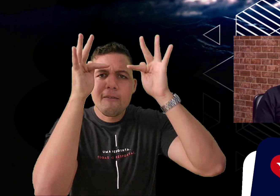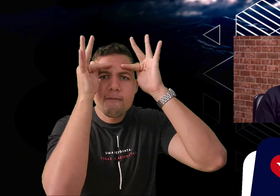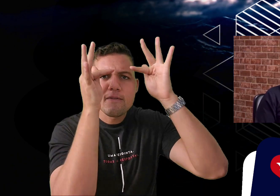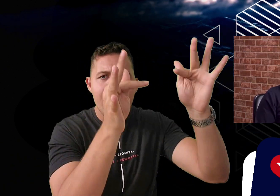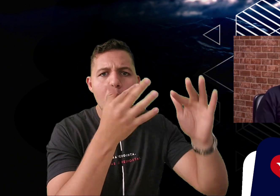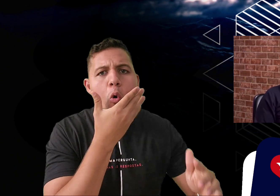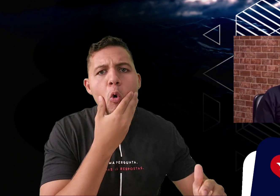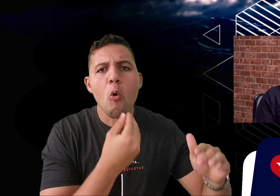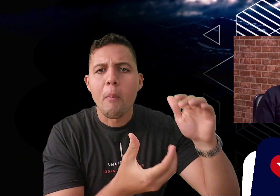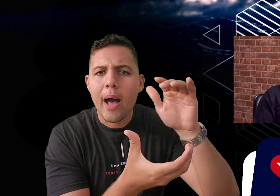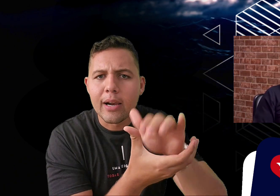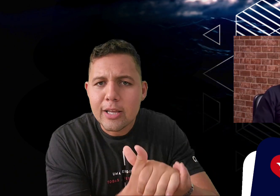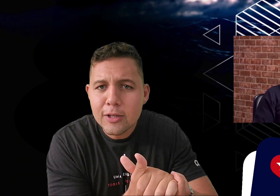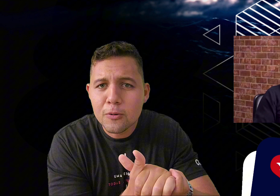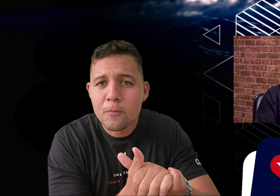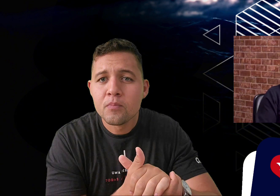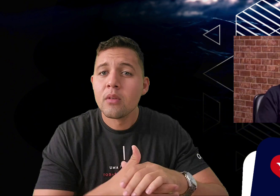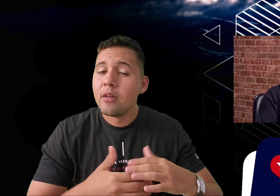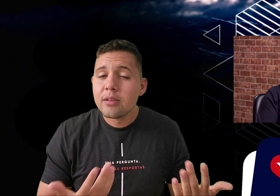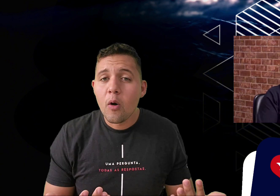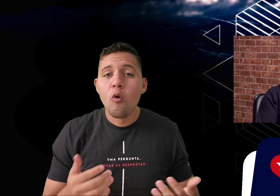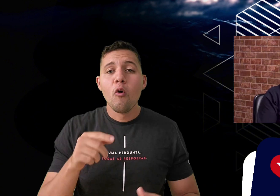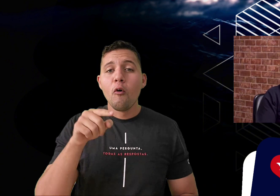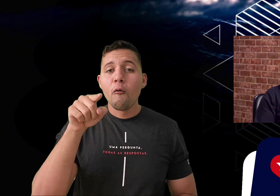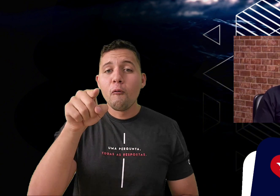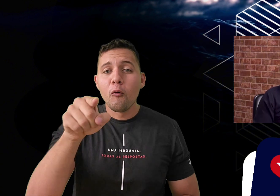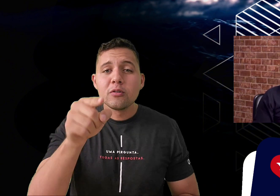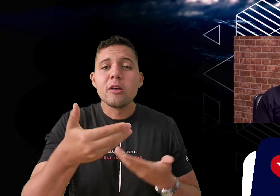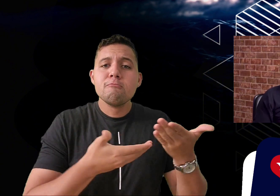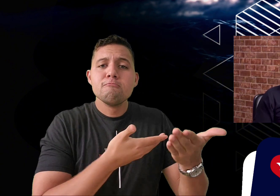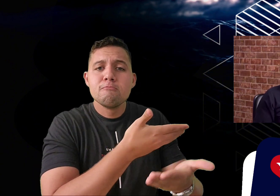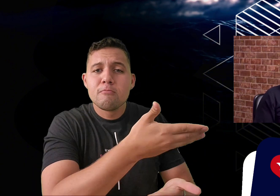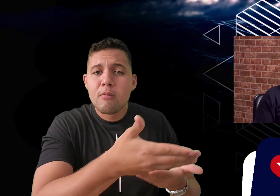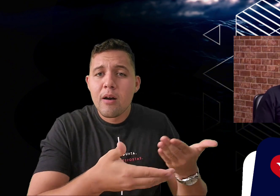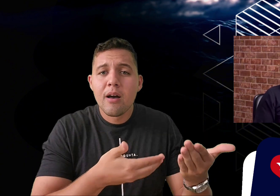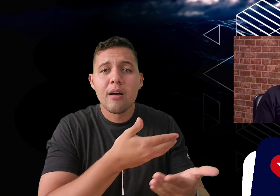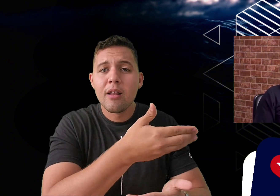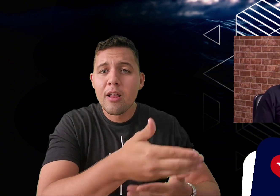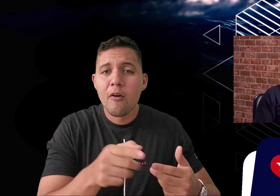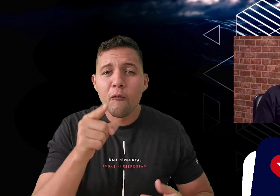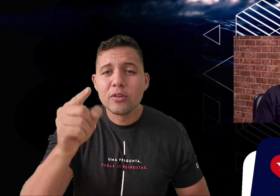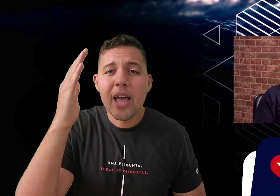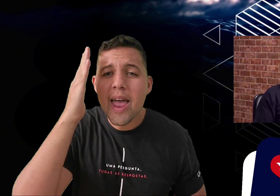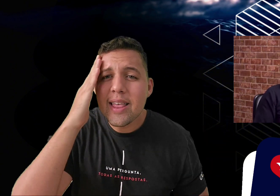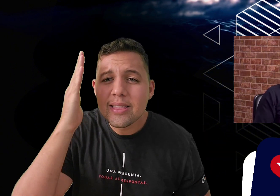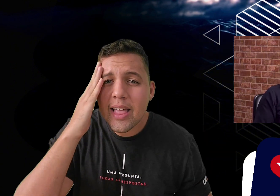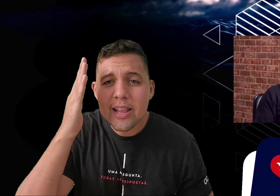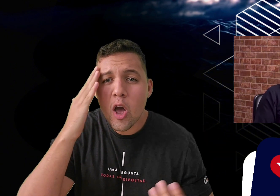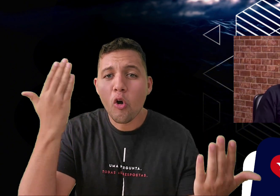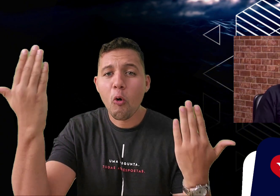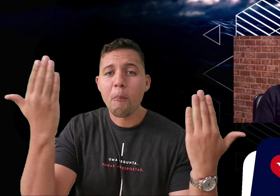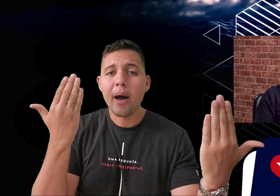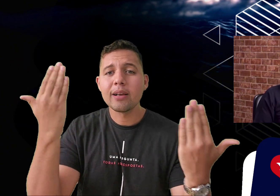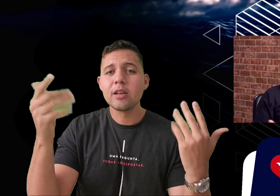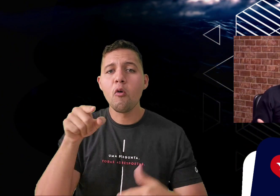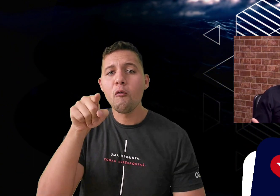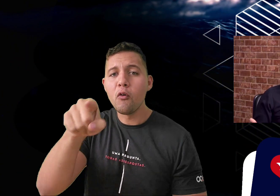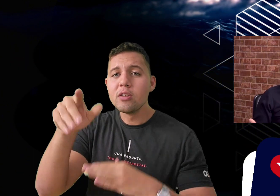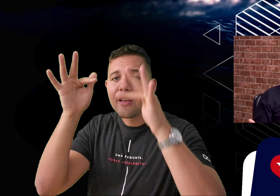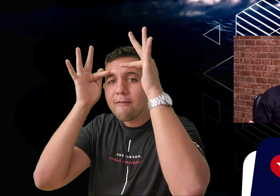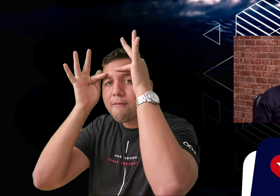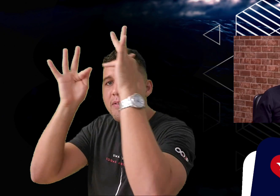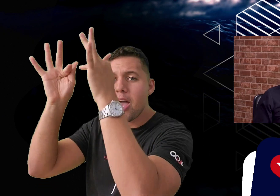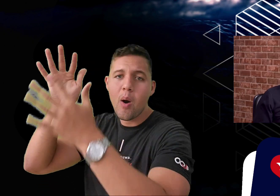é o teu marido. Quer dizer, quando você tem uma família e você, por todas